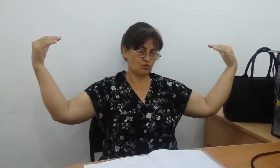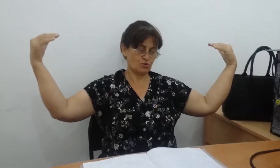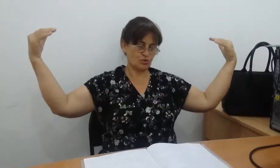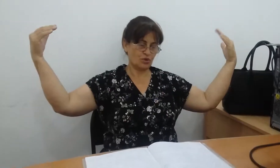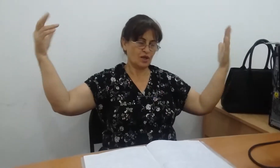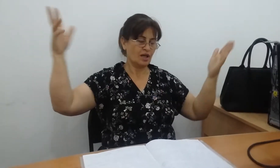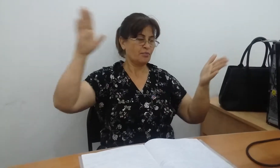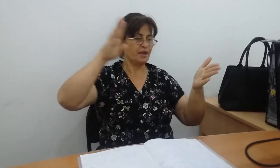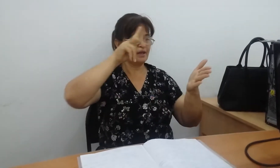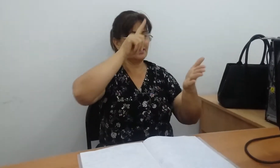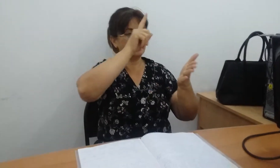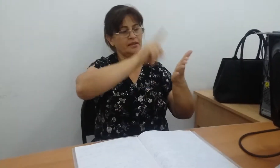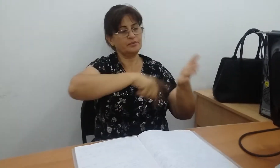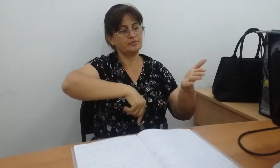Gracias, Señor. Me ama